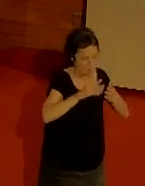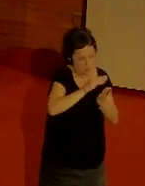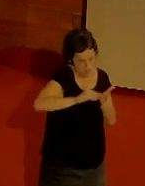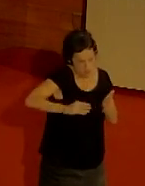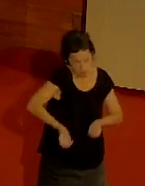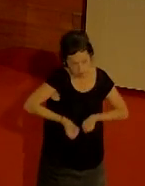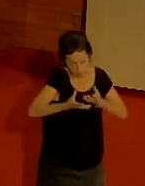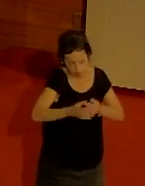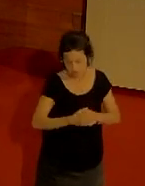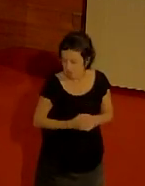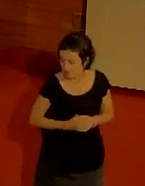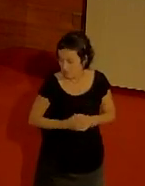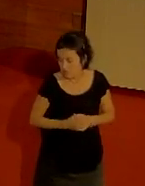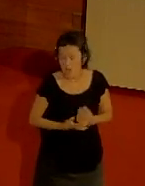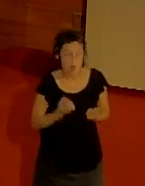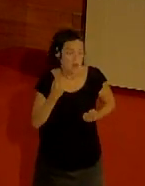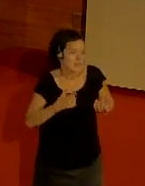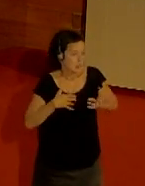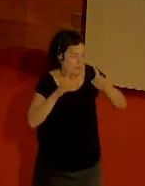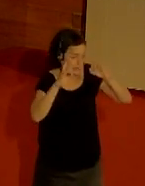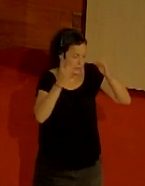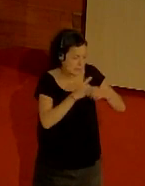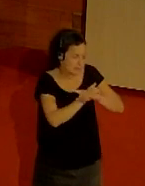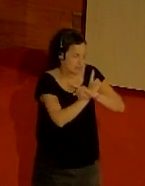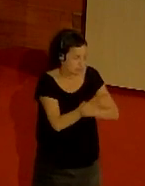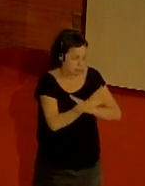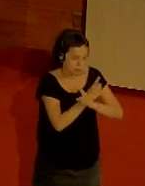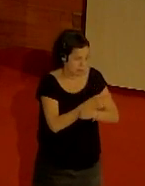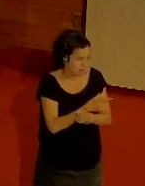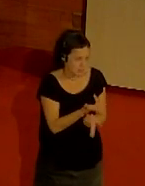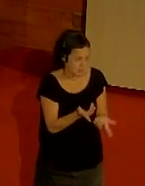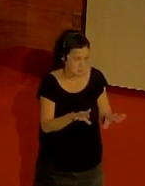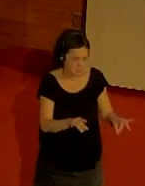Otras veces no, ¿eh? Otras veces lo intentas y no sacas nada, ¿eh? También te digo, no...